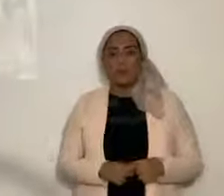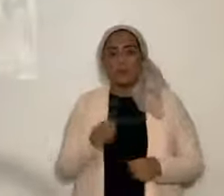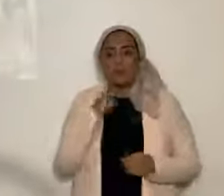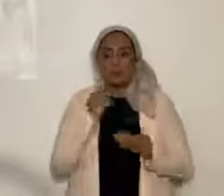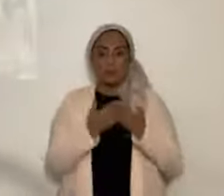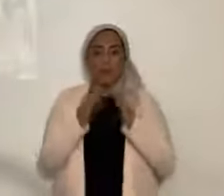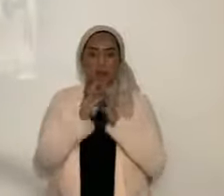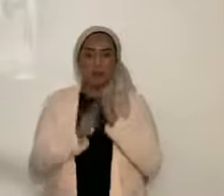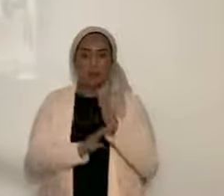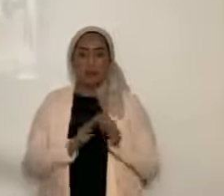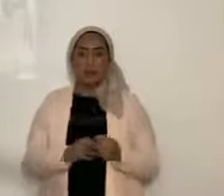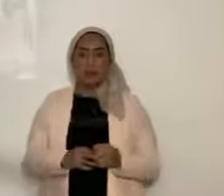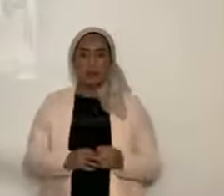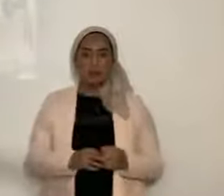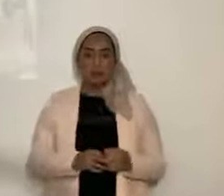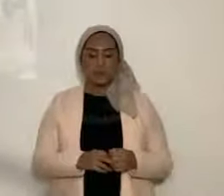Tanaj.